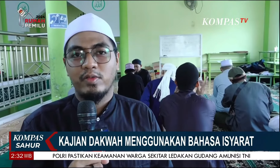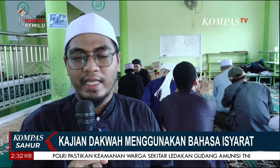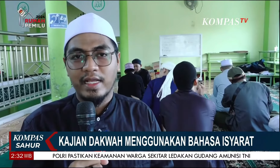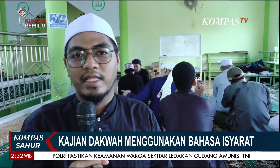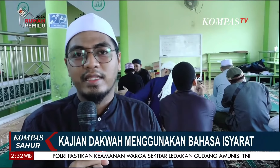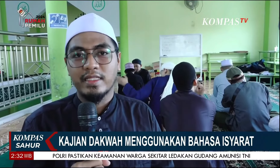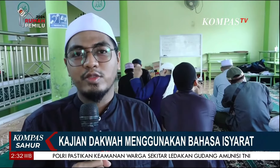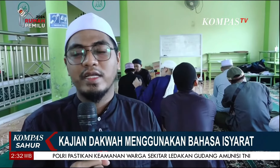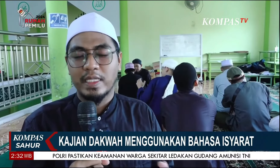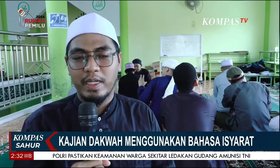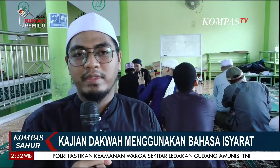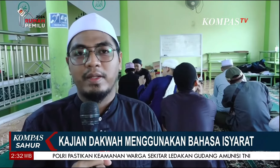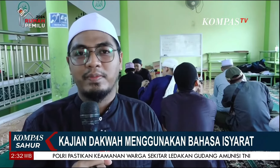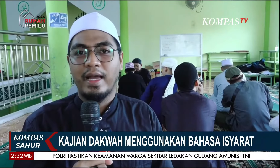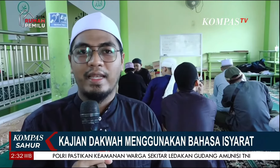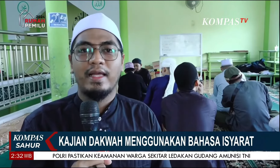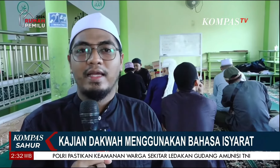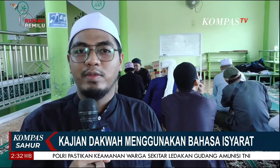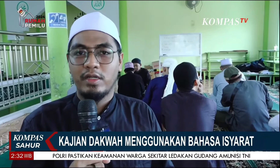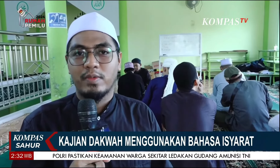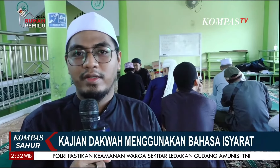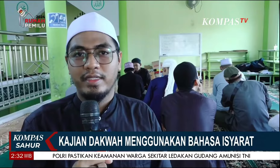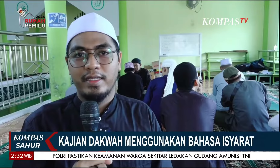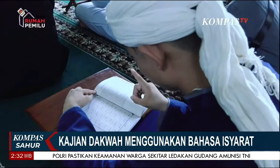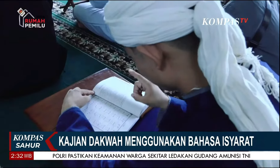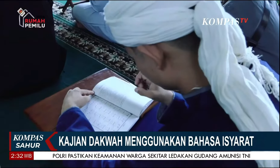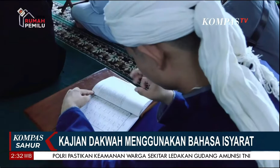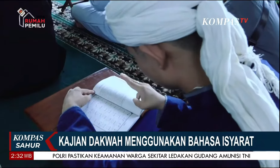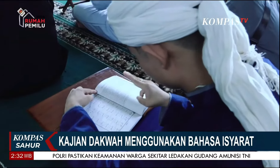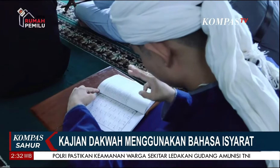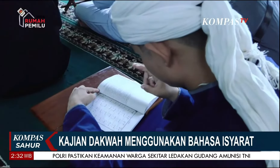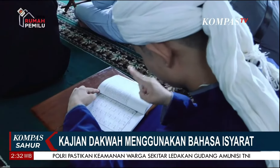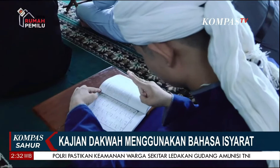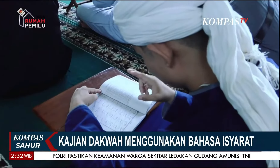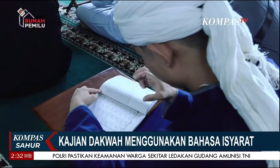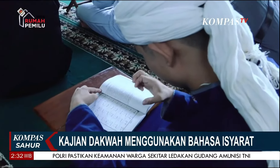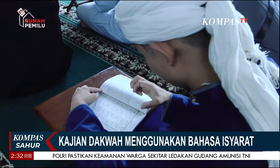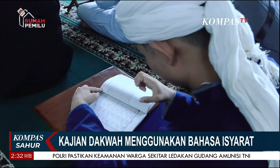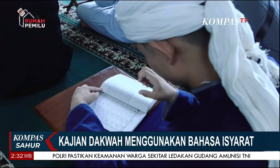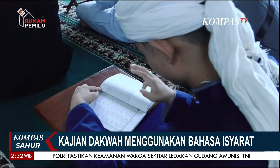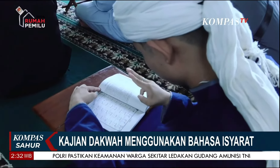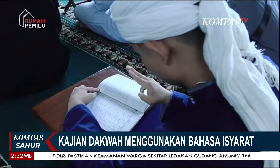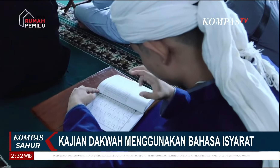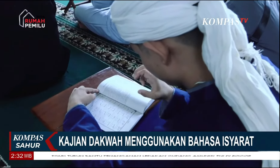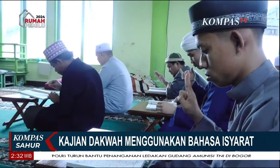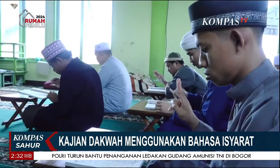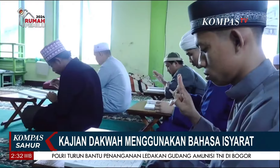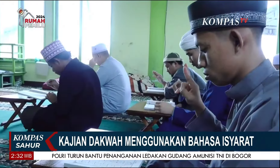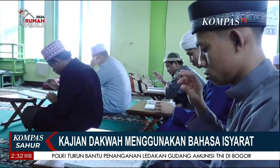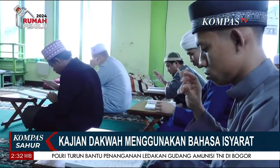tuli kita santri kita tuh juga sama mendapatkan pahala di bulan Ramadan ini Khairani teman tuli yang kini menempuh sekolah luar biasa kelas